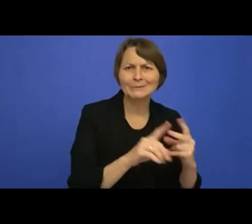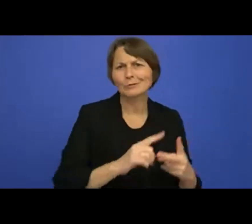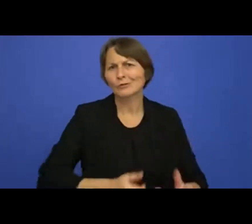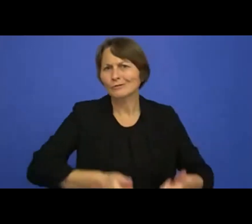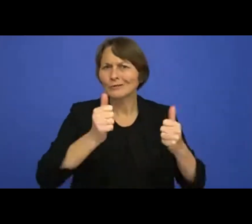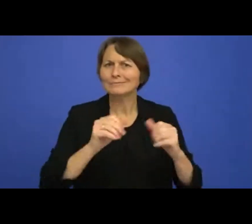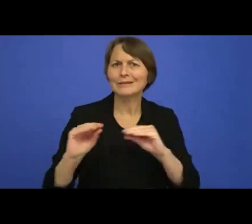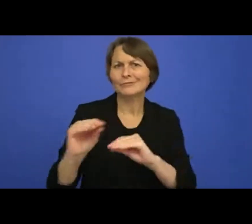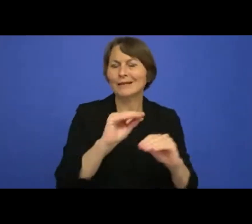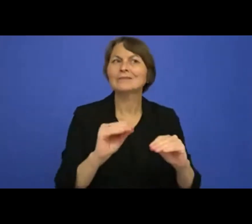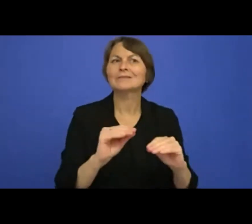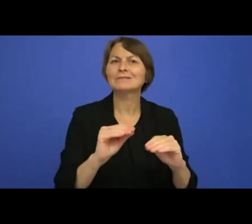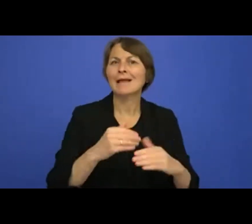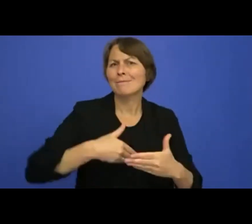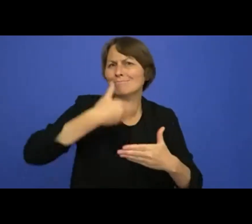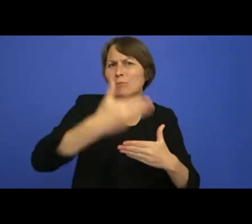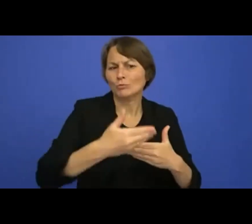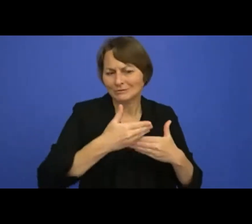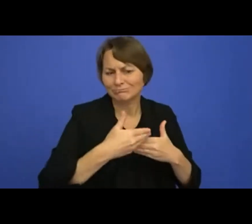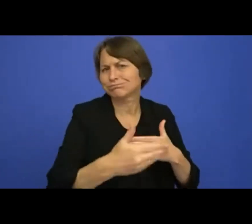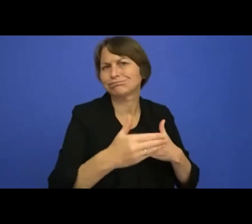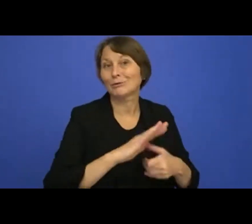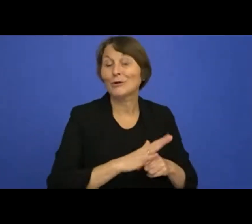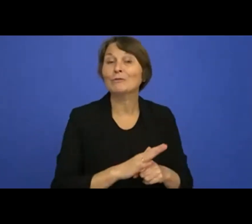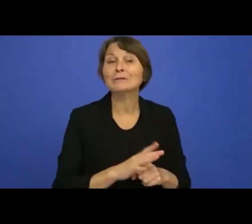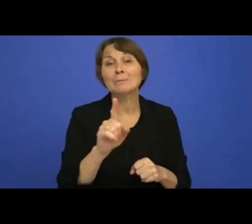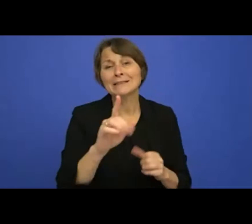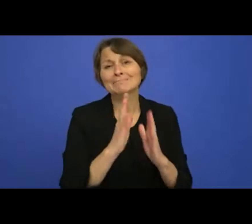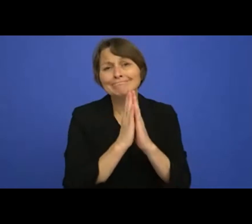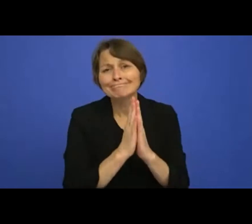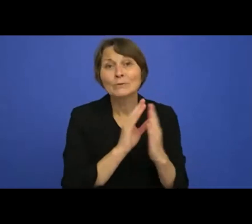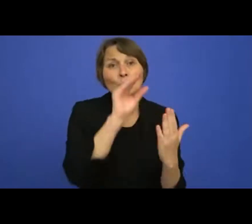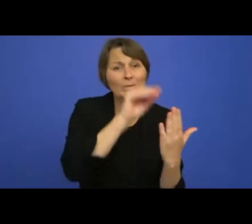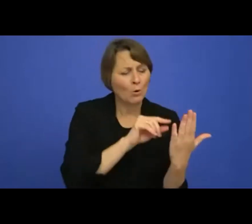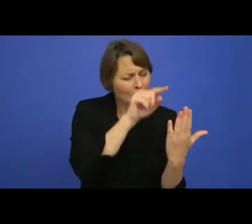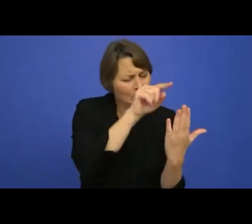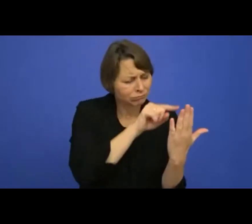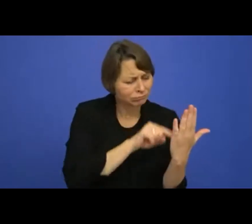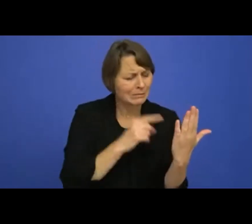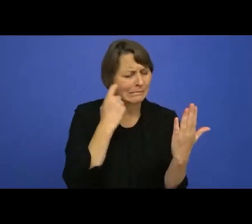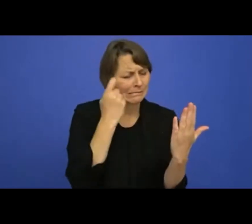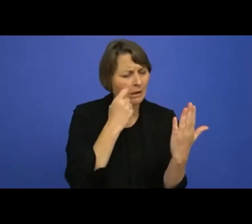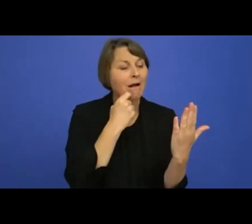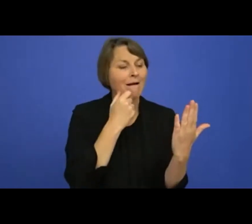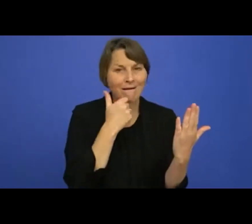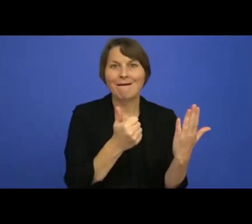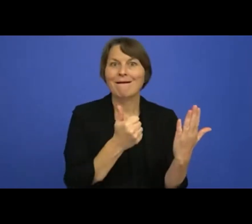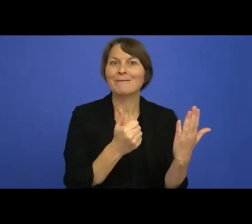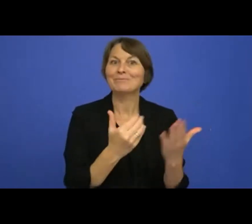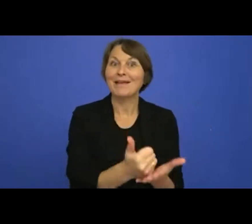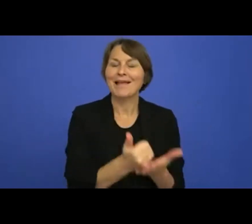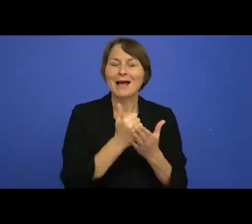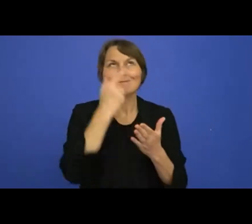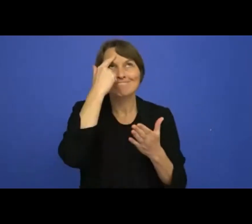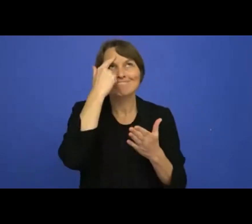un monde post-COVID plus durable et plus solidaire. Alors, nous avons pour ce GPS, nous